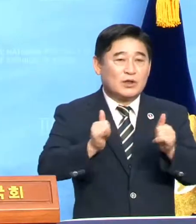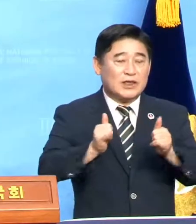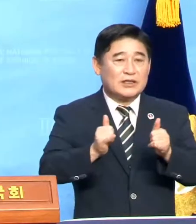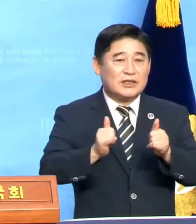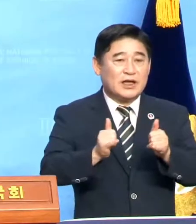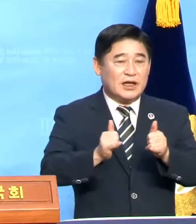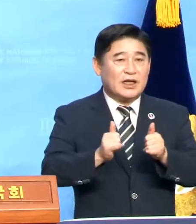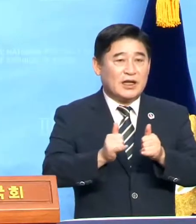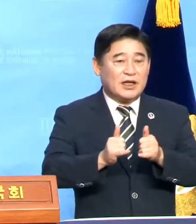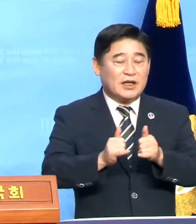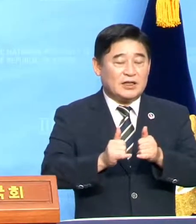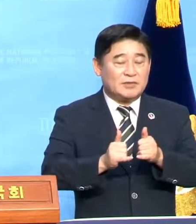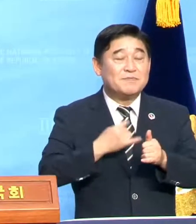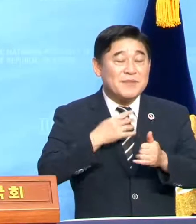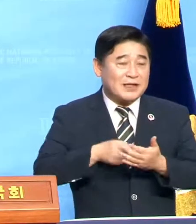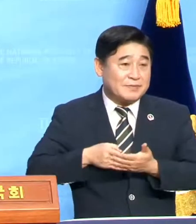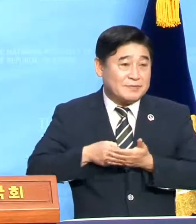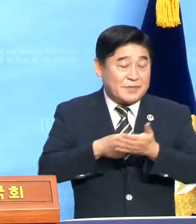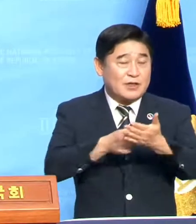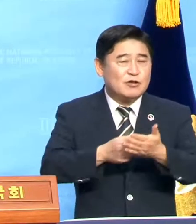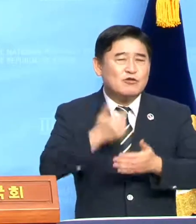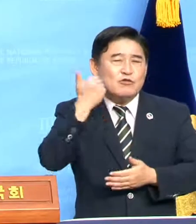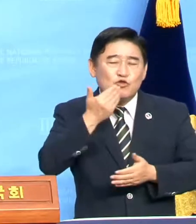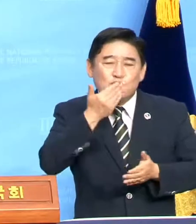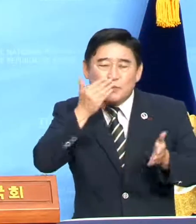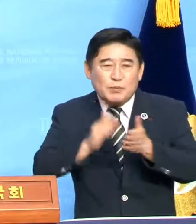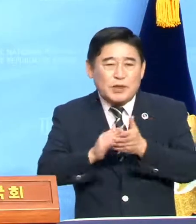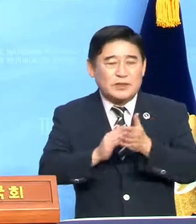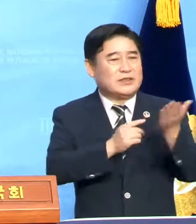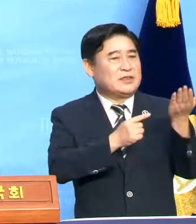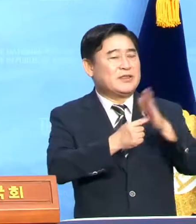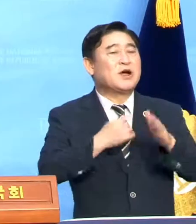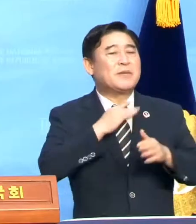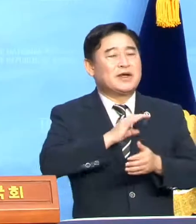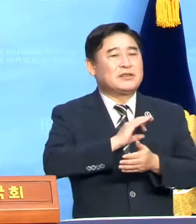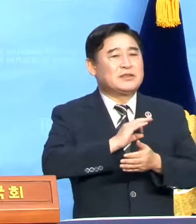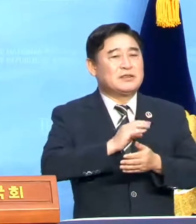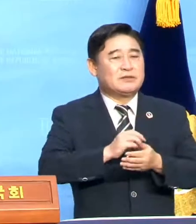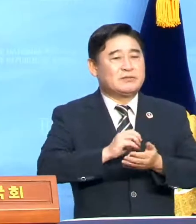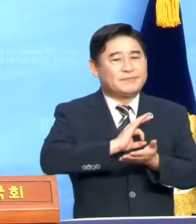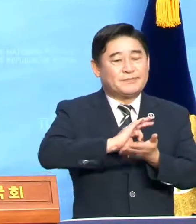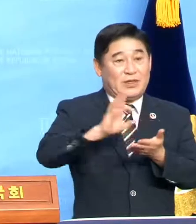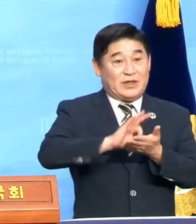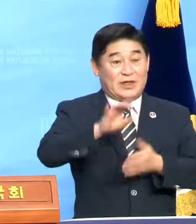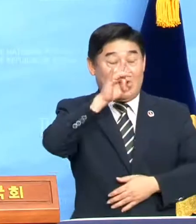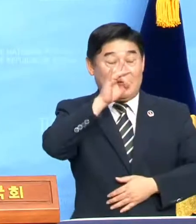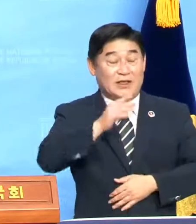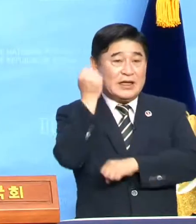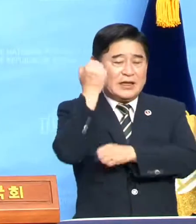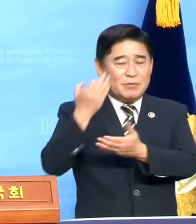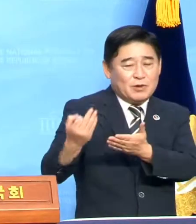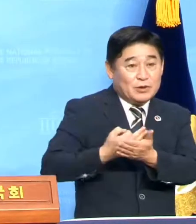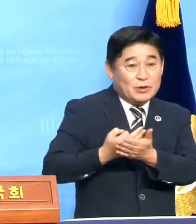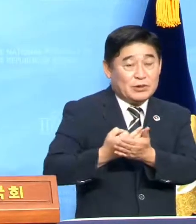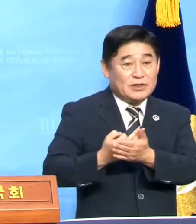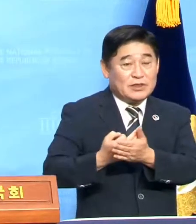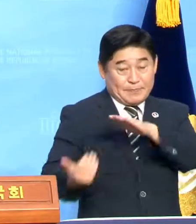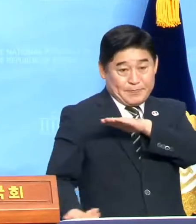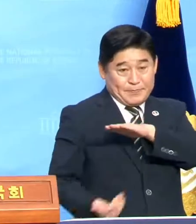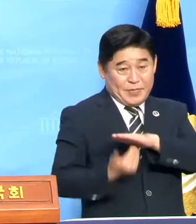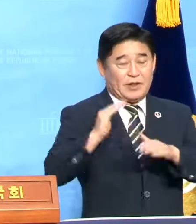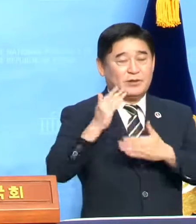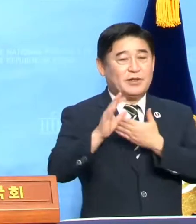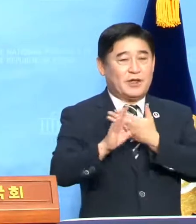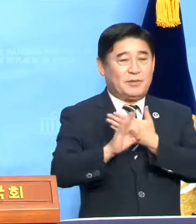몰이를 위한 의 재나 누구 편인지 드러내는 의 재로 소비 되어서는 안됩니다 기본소득 이 실행되면